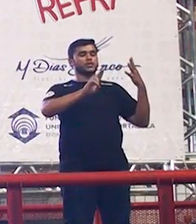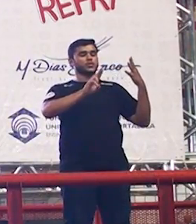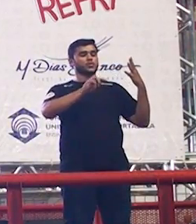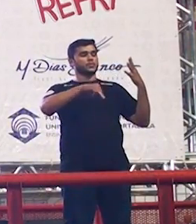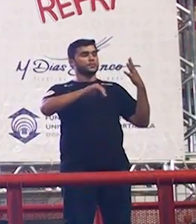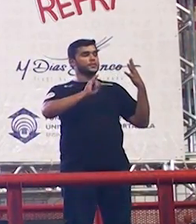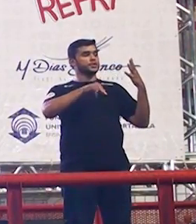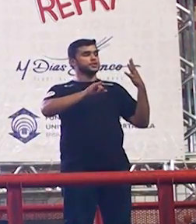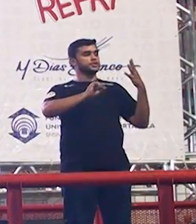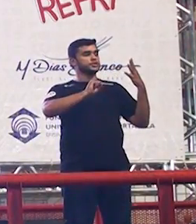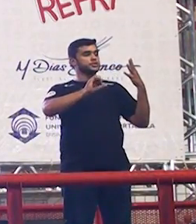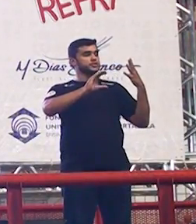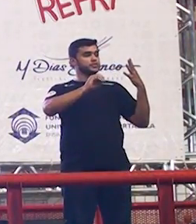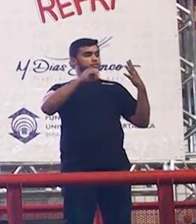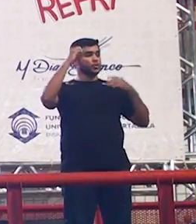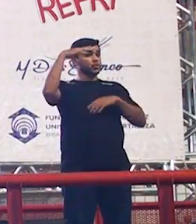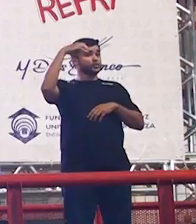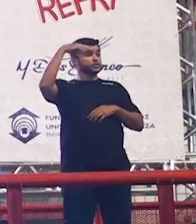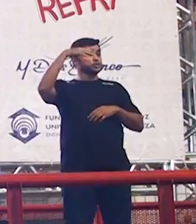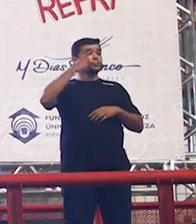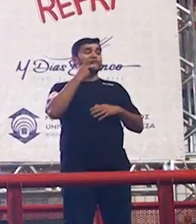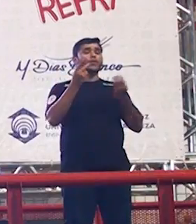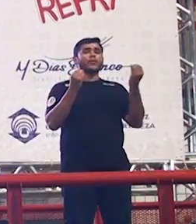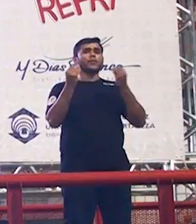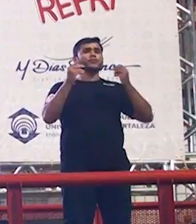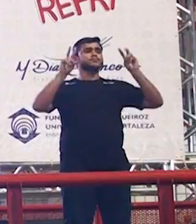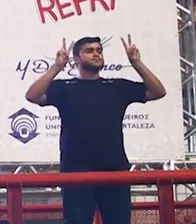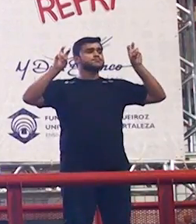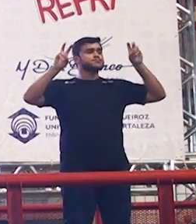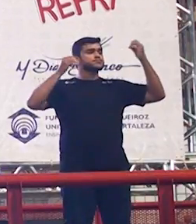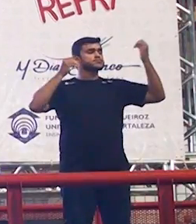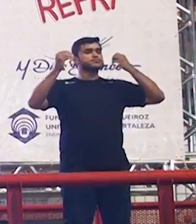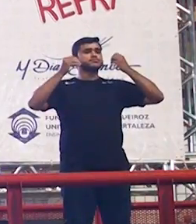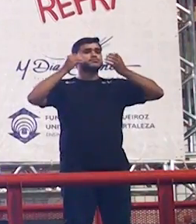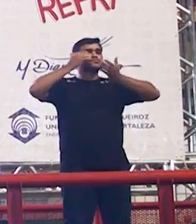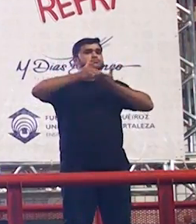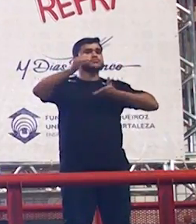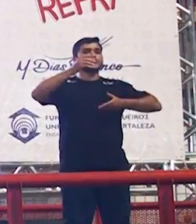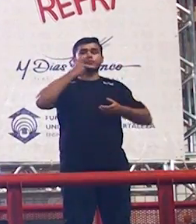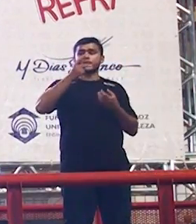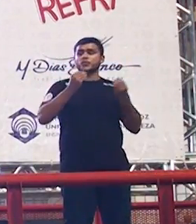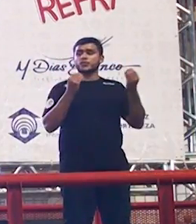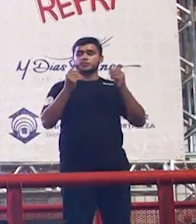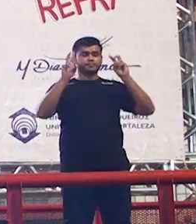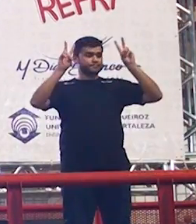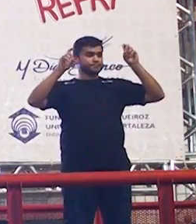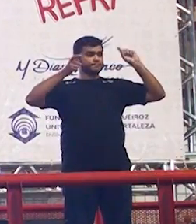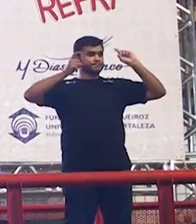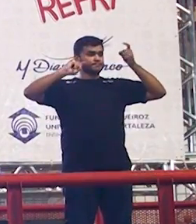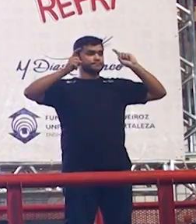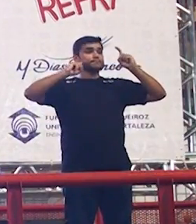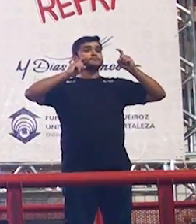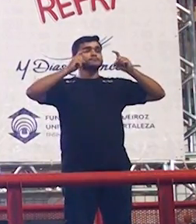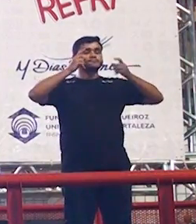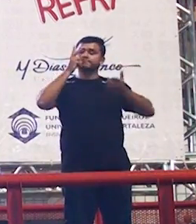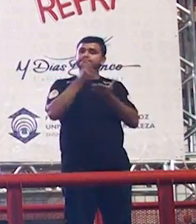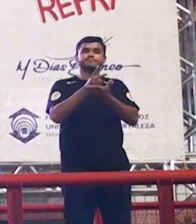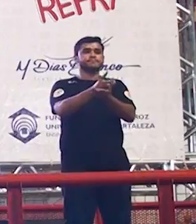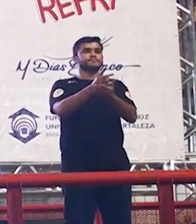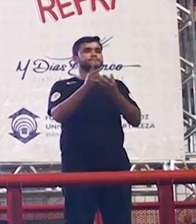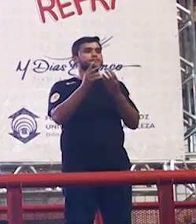Iluminismo. Anote, iluminismo. Porque o iluminismo é a base da